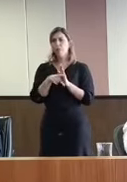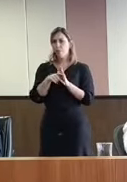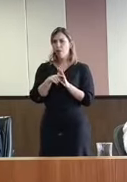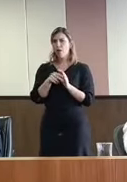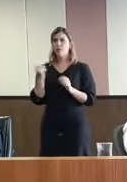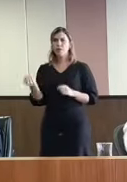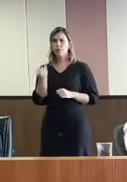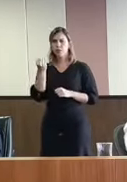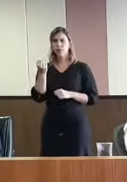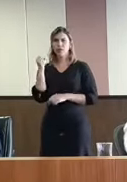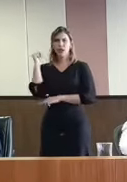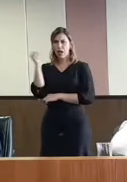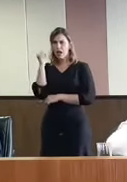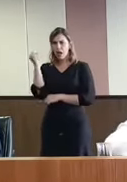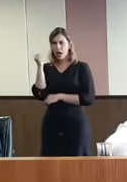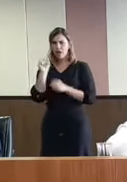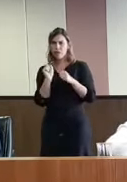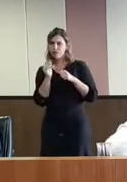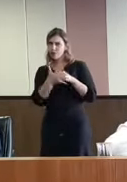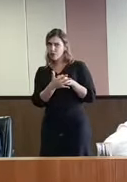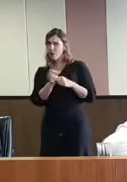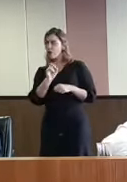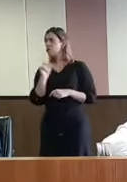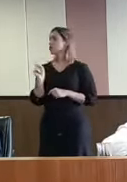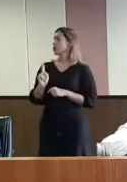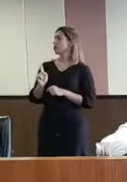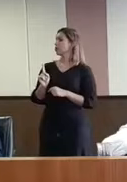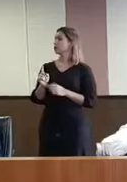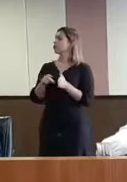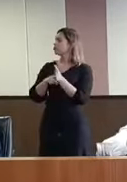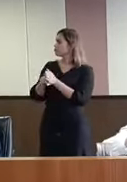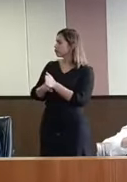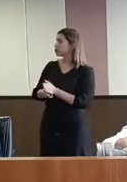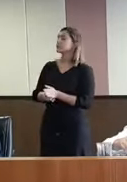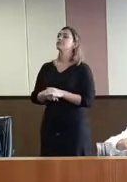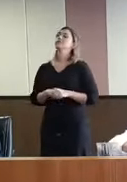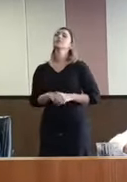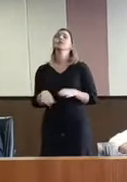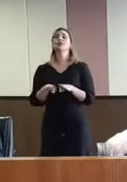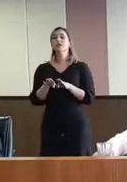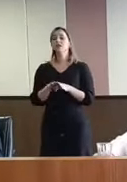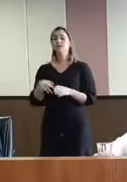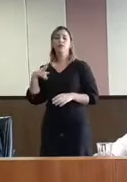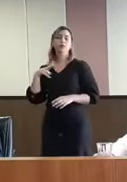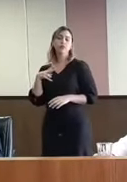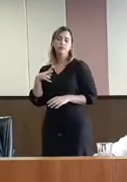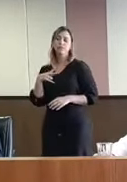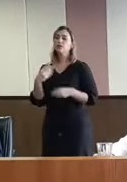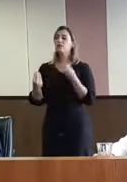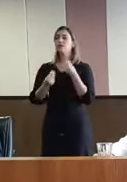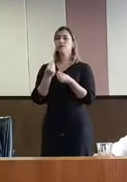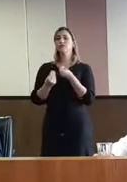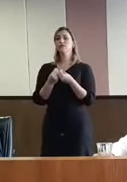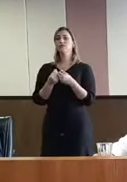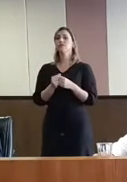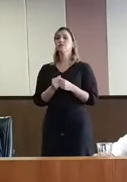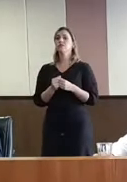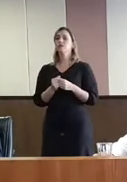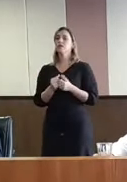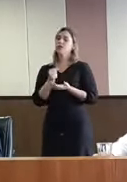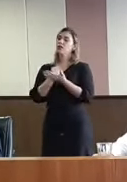num caso grave de infecção pelo coronavírus, e na rede privada, disponibilidade para